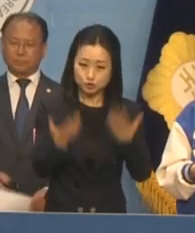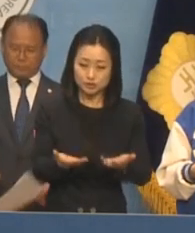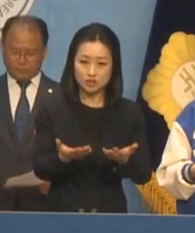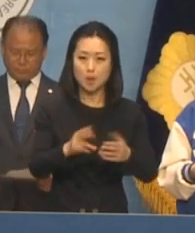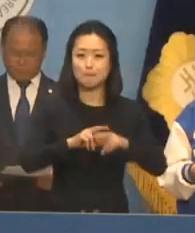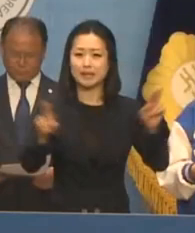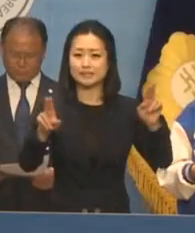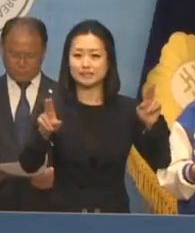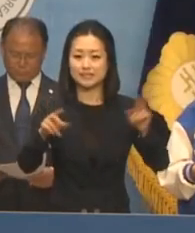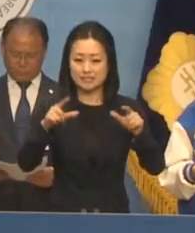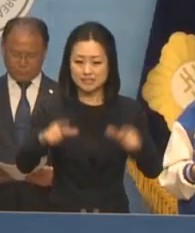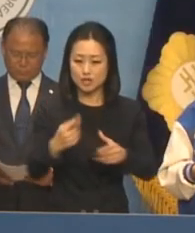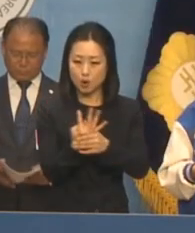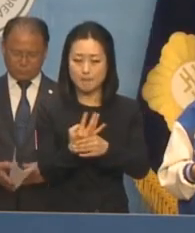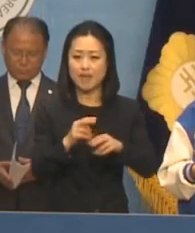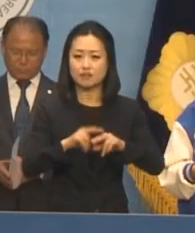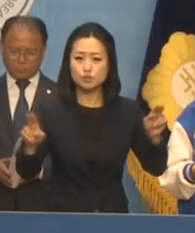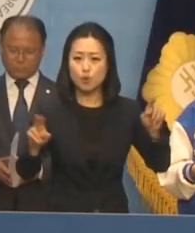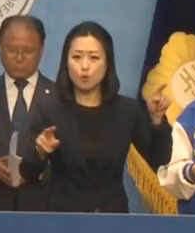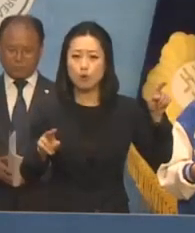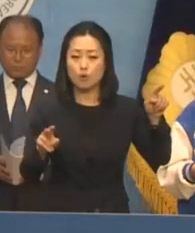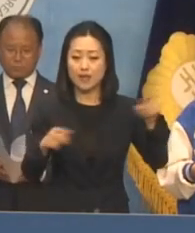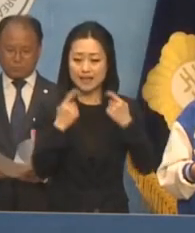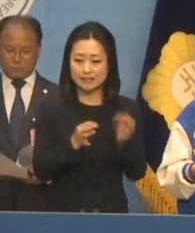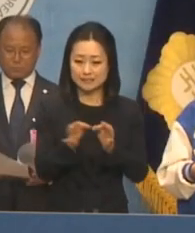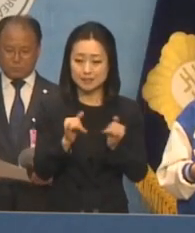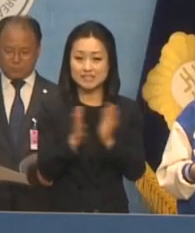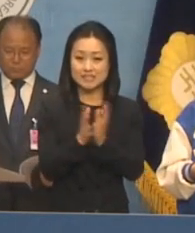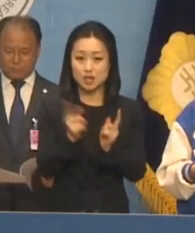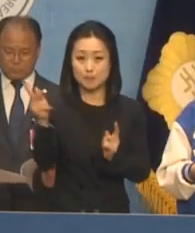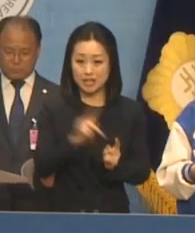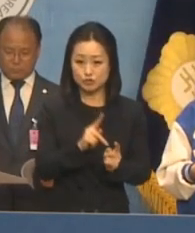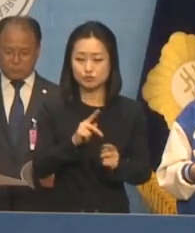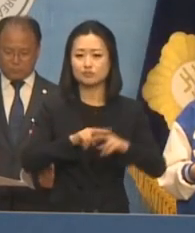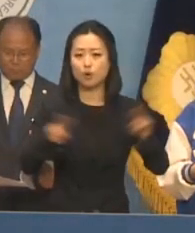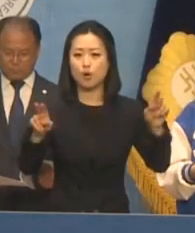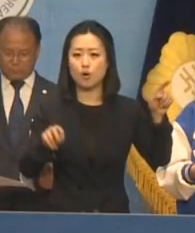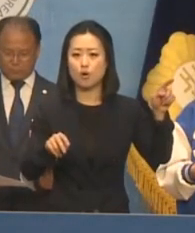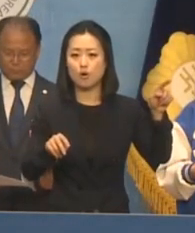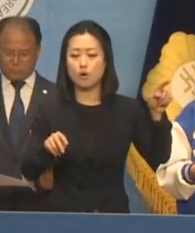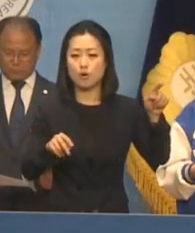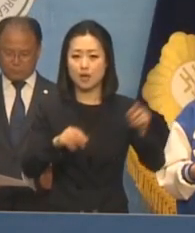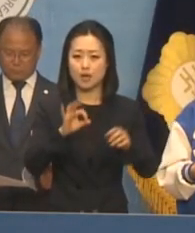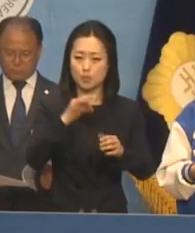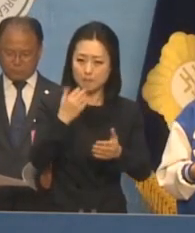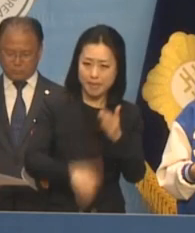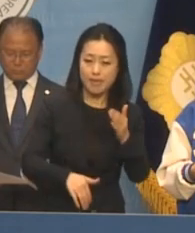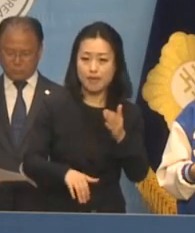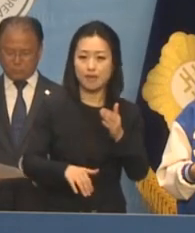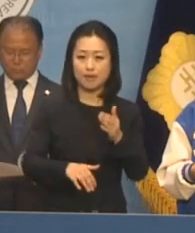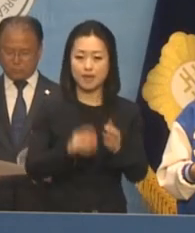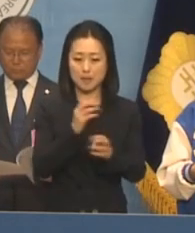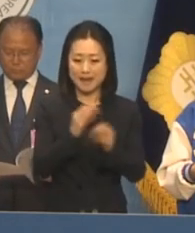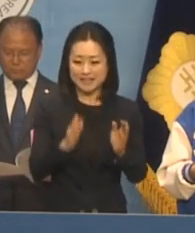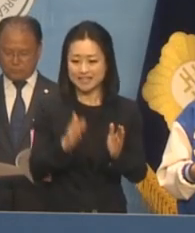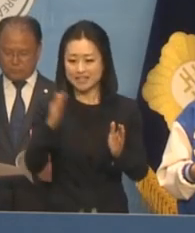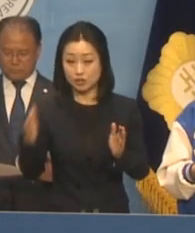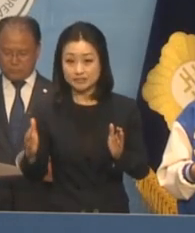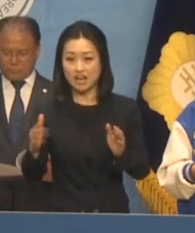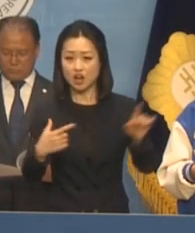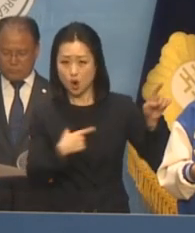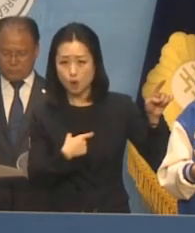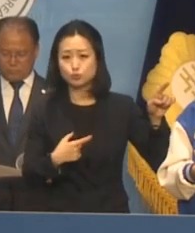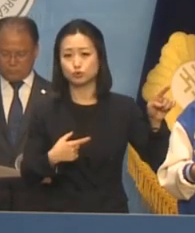전액 삭감하고 소상공인 자영업자 직접 대출 예산을 삭감하고 코로나 대출 만기 연장 상한 위의 거부